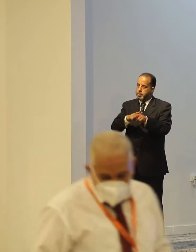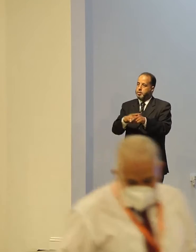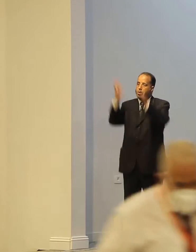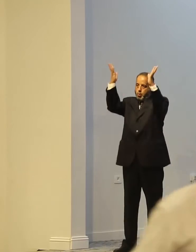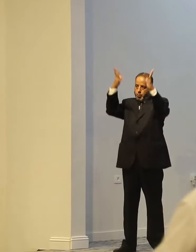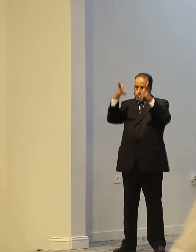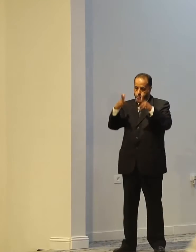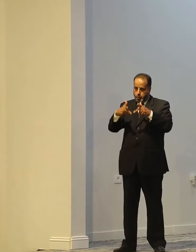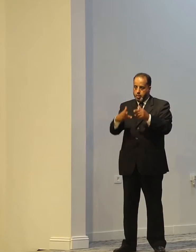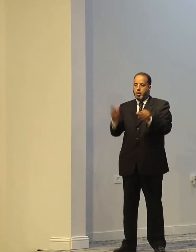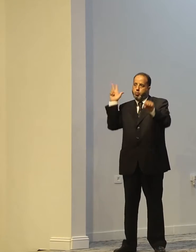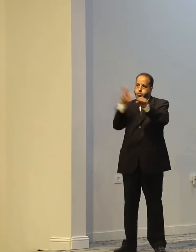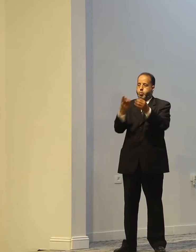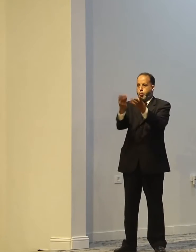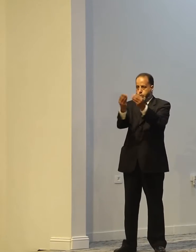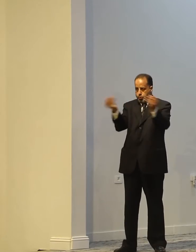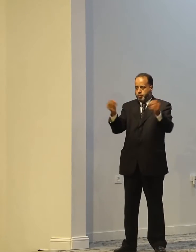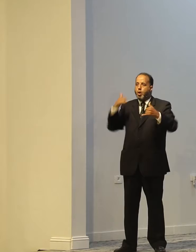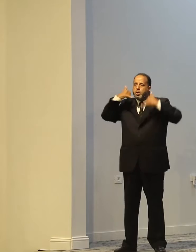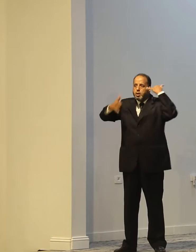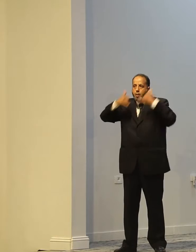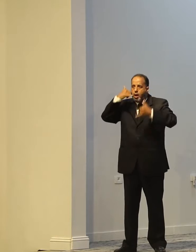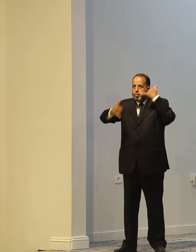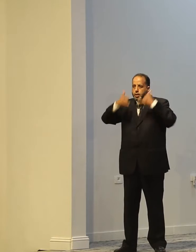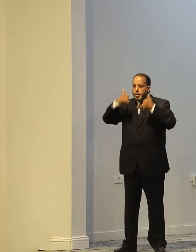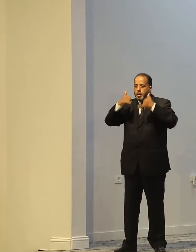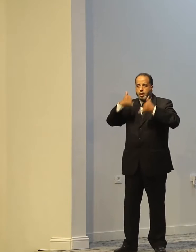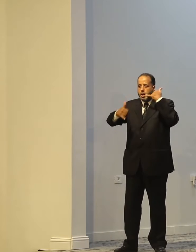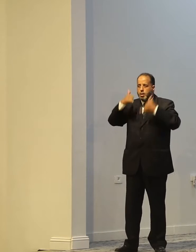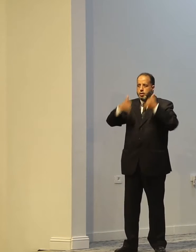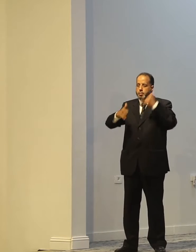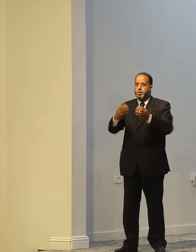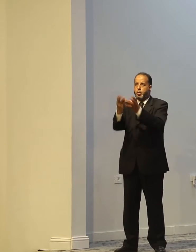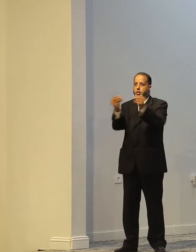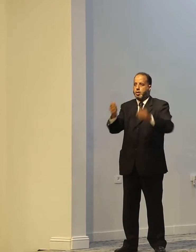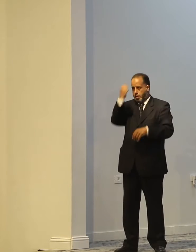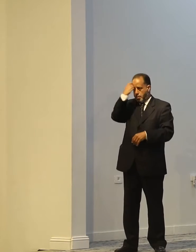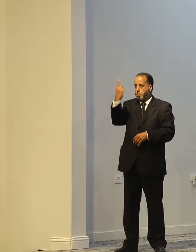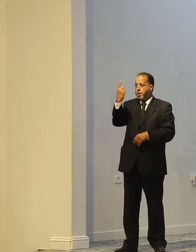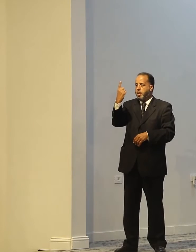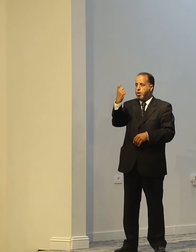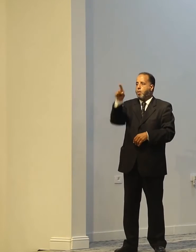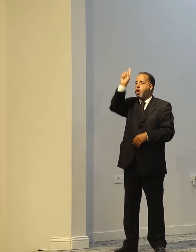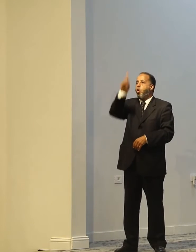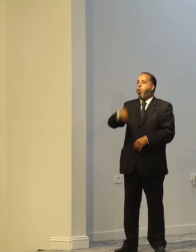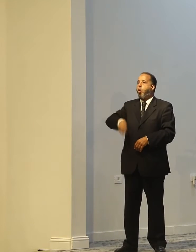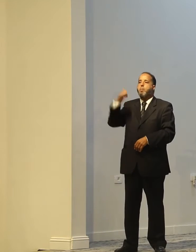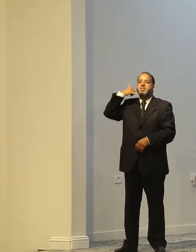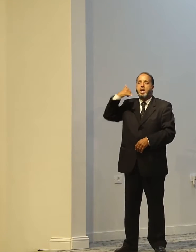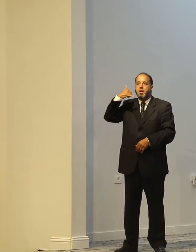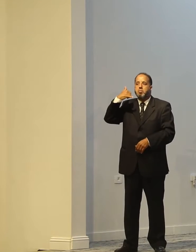استقبل أعدادا غير متوقعة من المكالمات، وصلت إلى أكثر من 100,000 مكالمة في اليوم